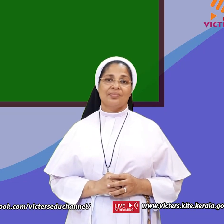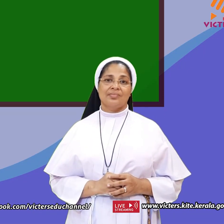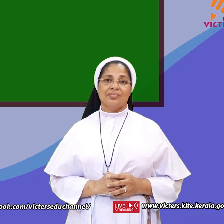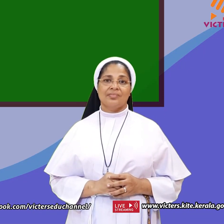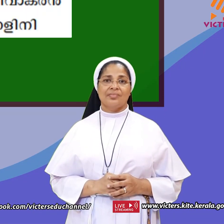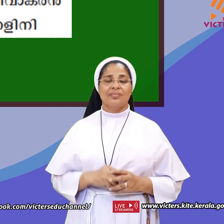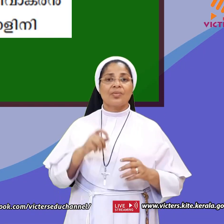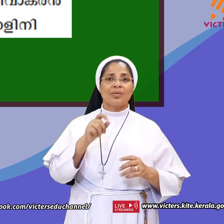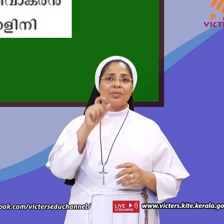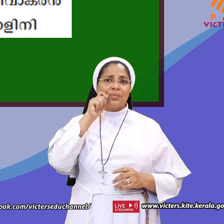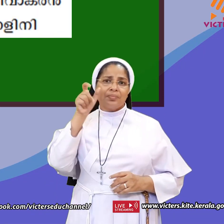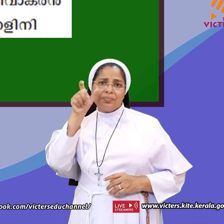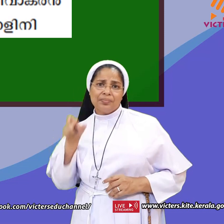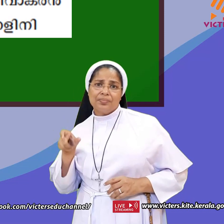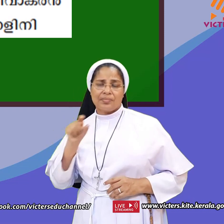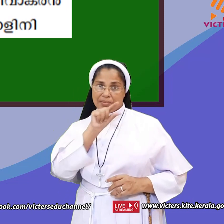ദിവാകരൻ്റെയും